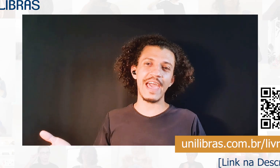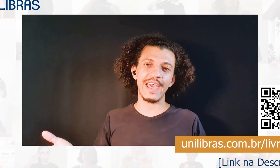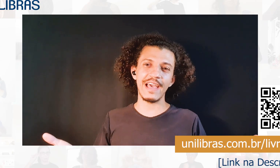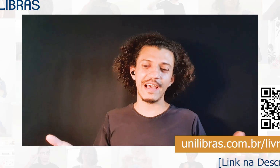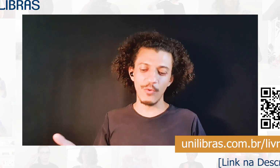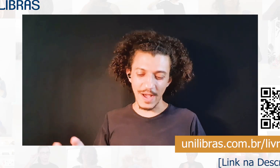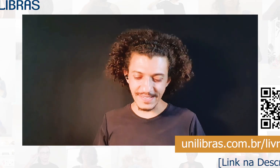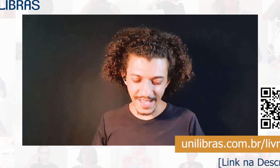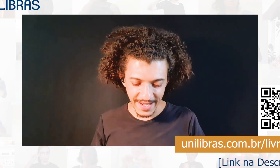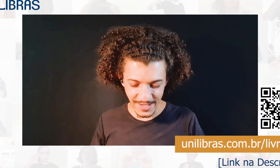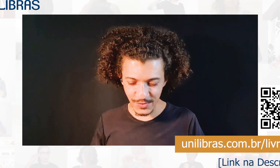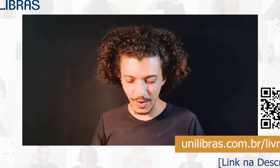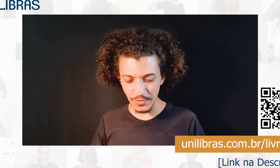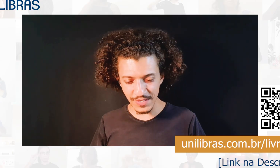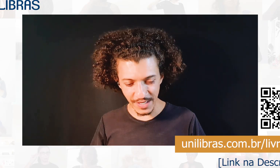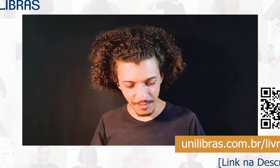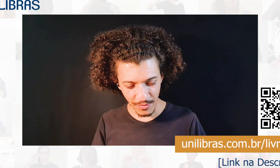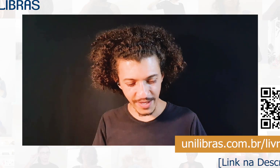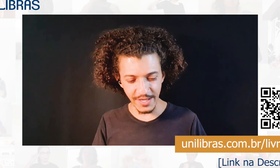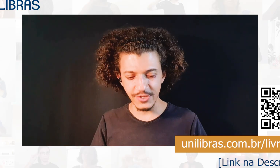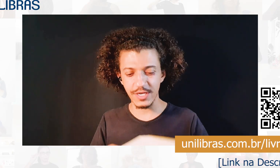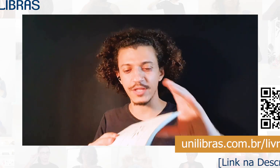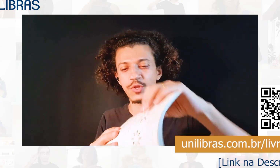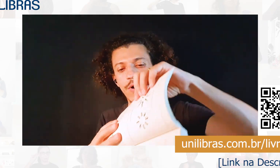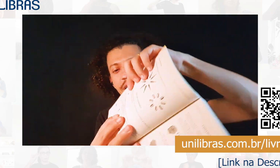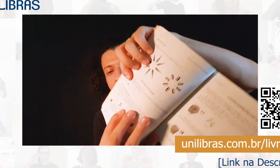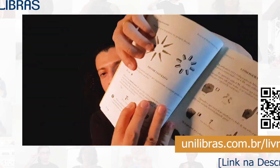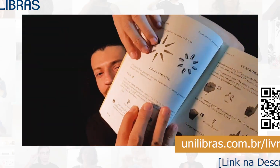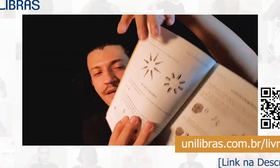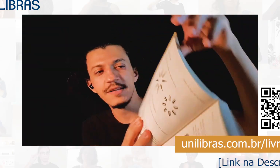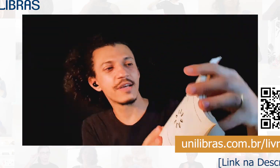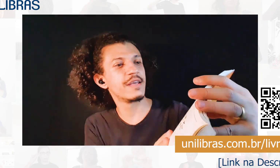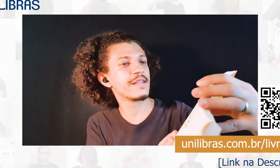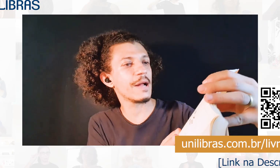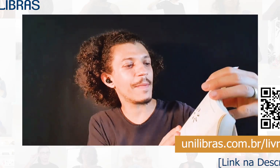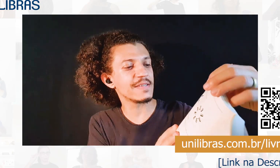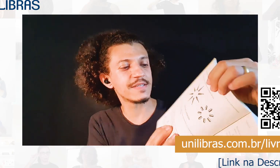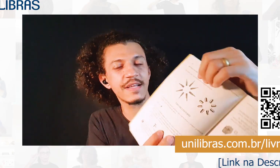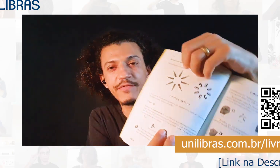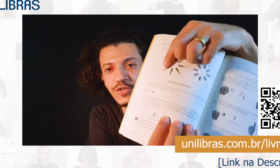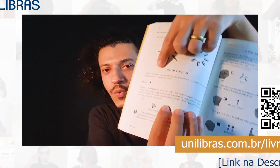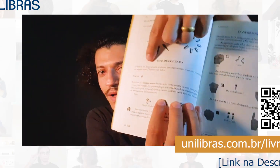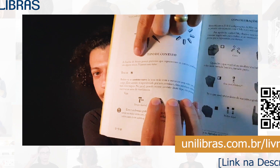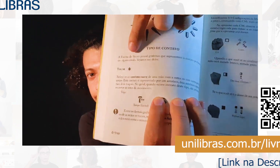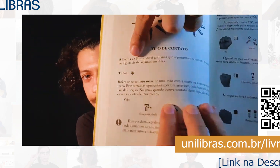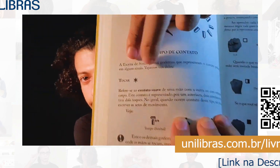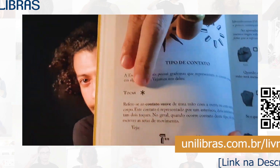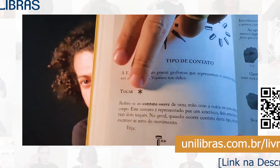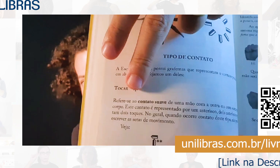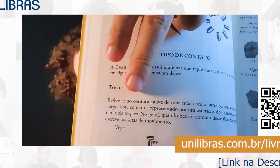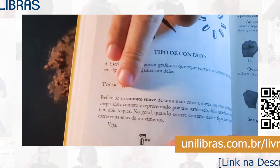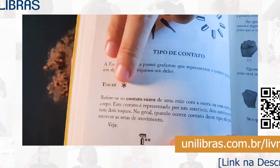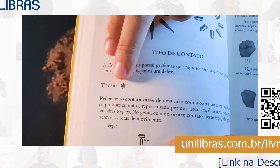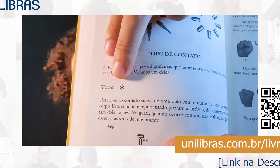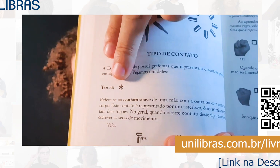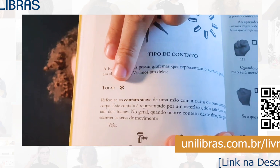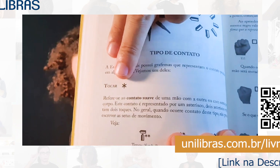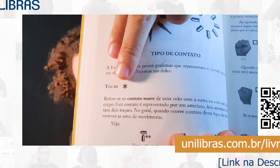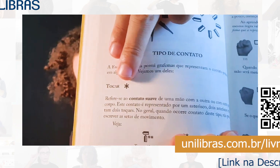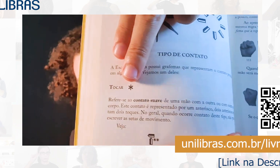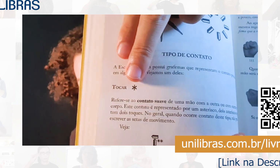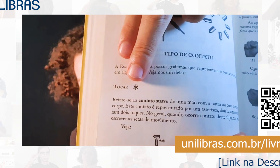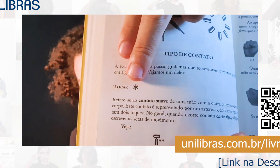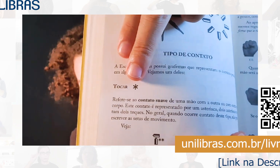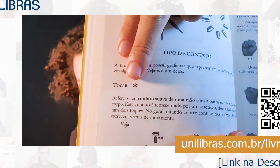se o asterisco é um símbolo que indica tocar, isso aqui está na página 124. Se